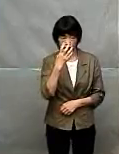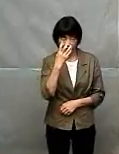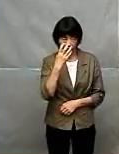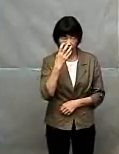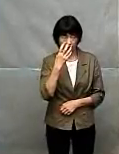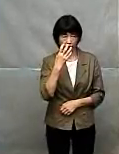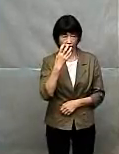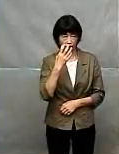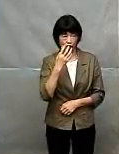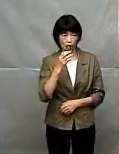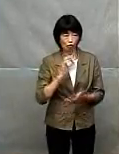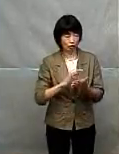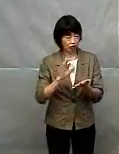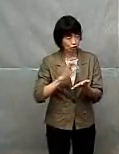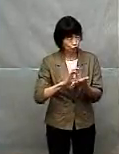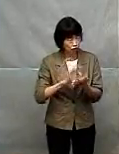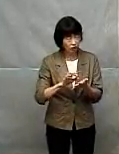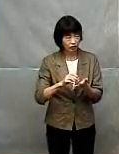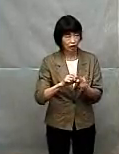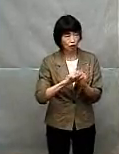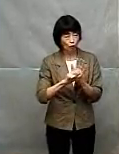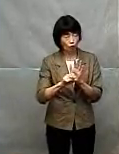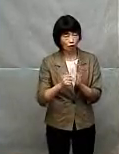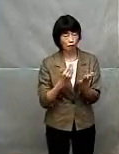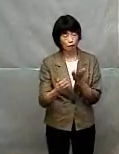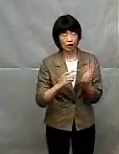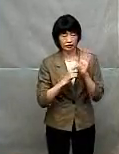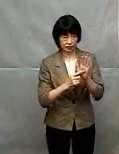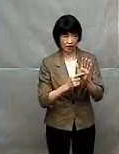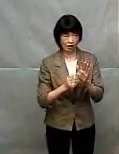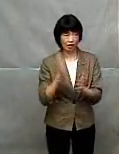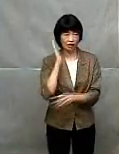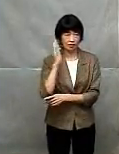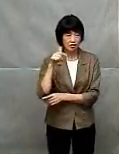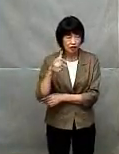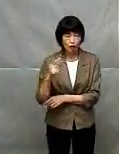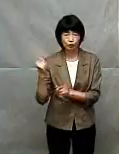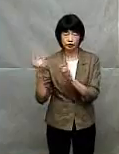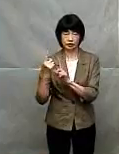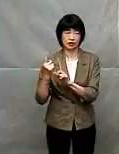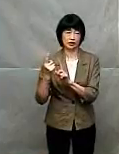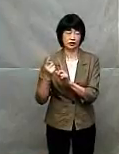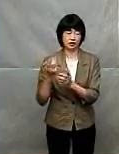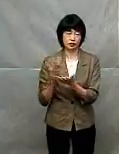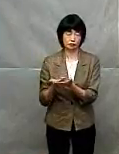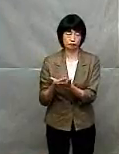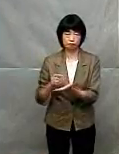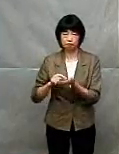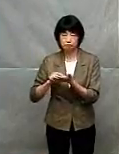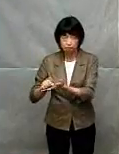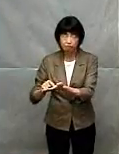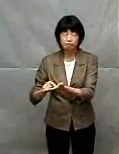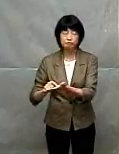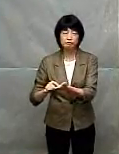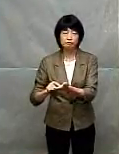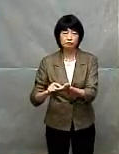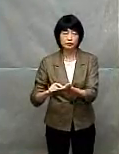果を明確化し、政府に対する要望活動等に説得力を持たせてまいります